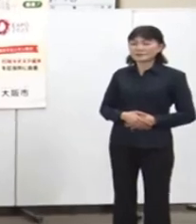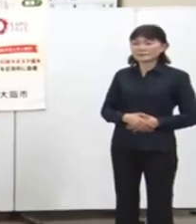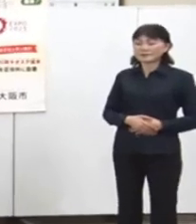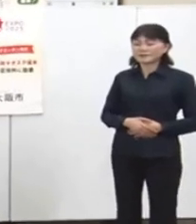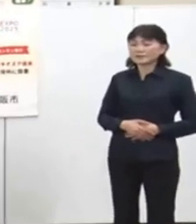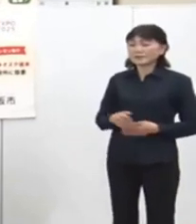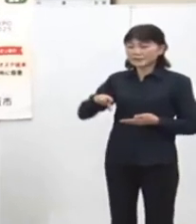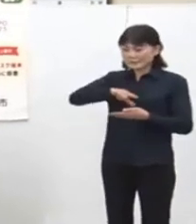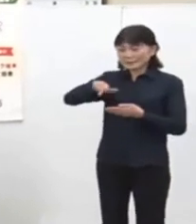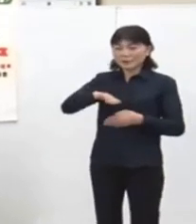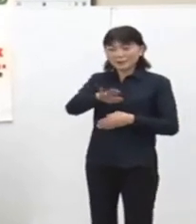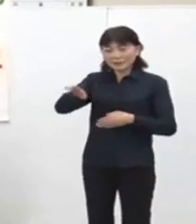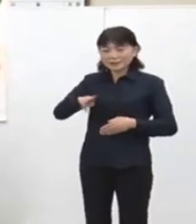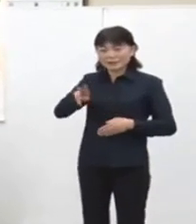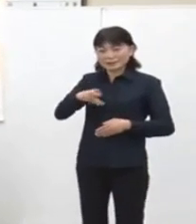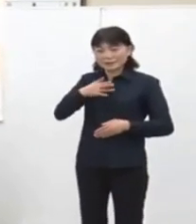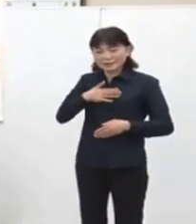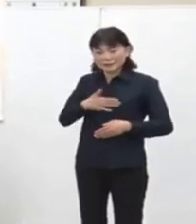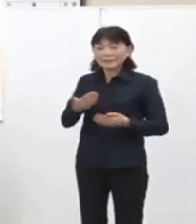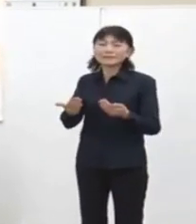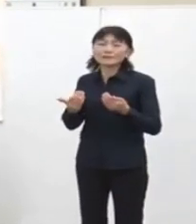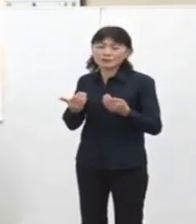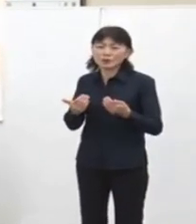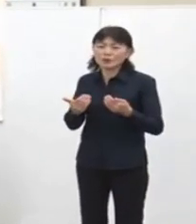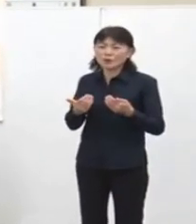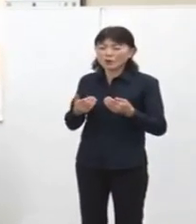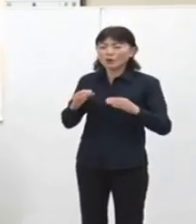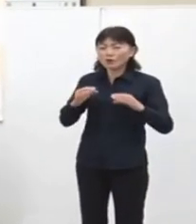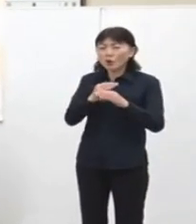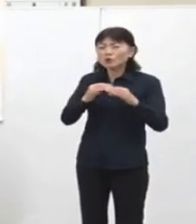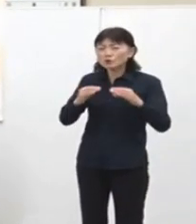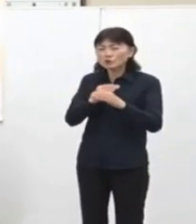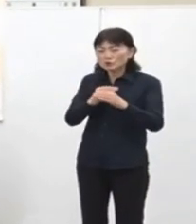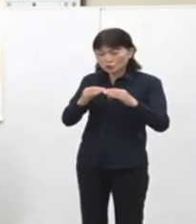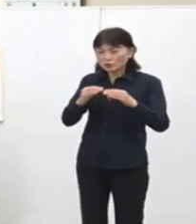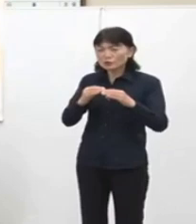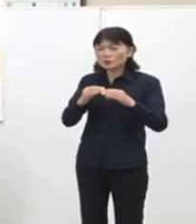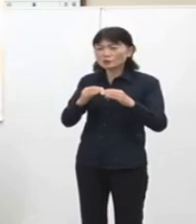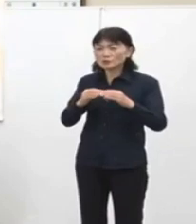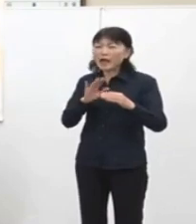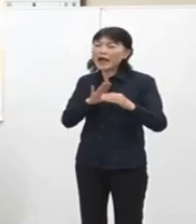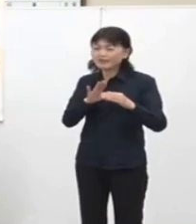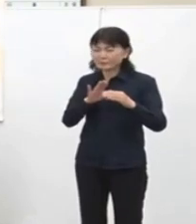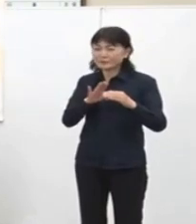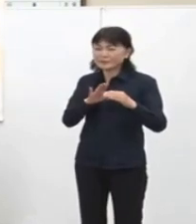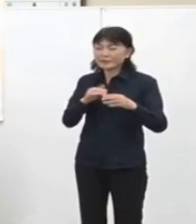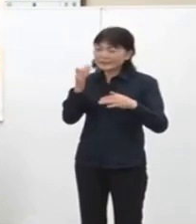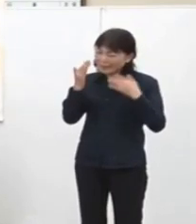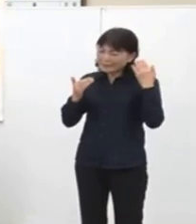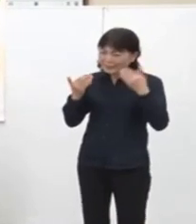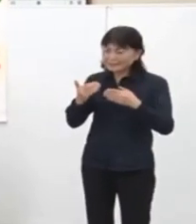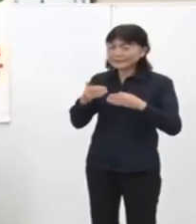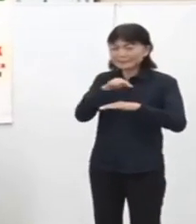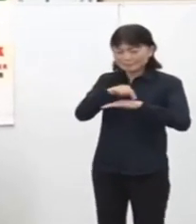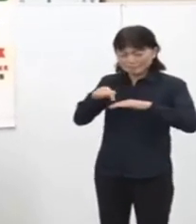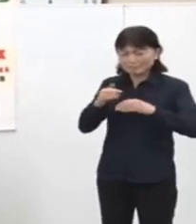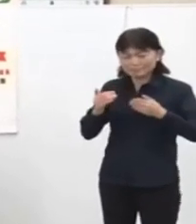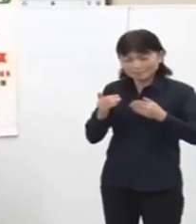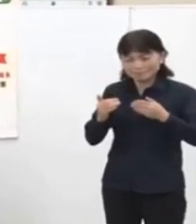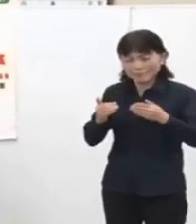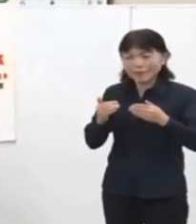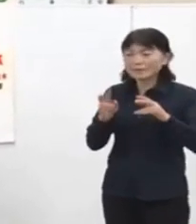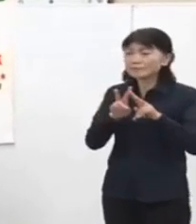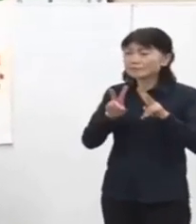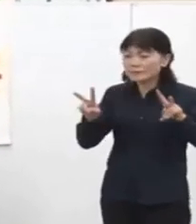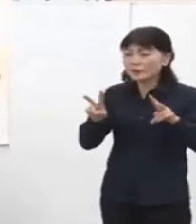やっぱ地域の皆さんのご理解と、まあ、交通量やいろいろ見ながら丁寧に進めていかないといけないと思っています。ビジョンはお示ししながらも